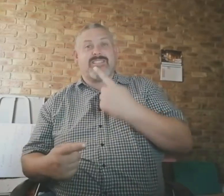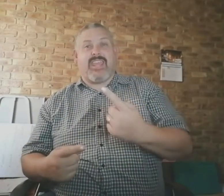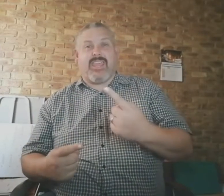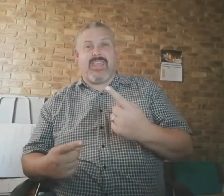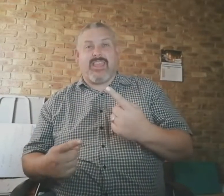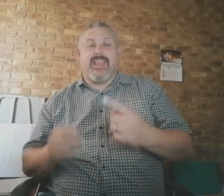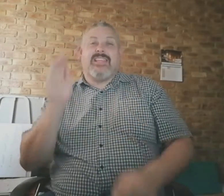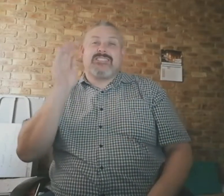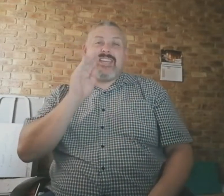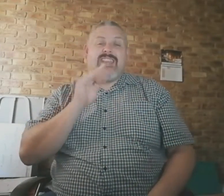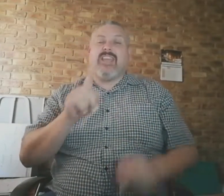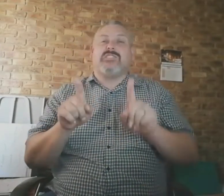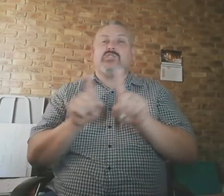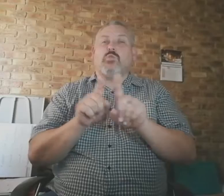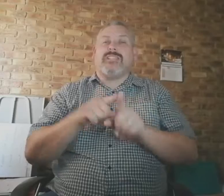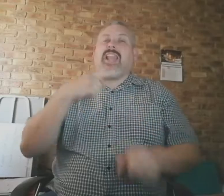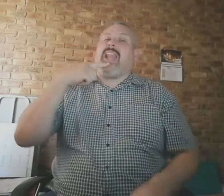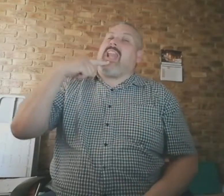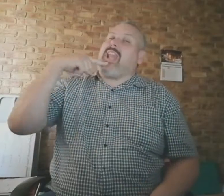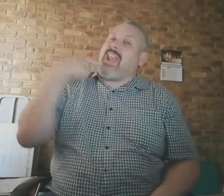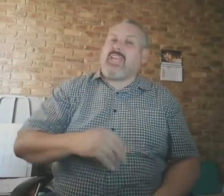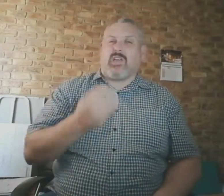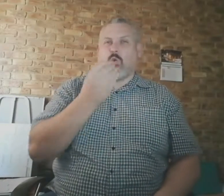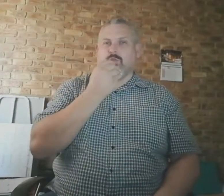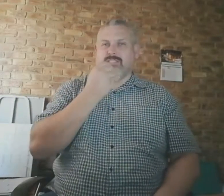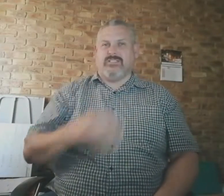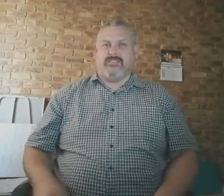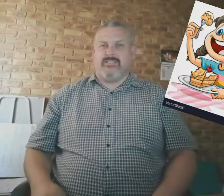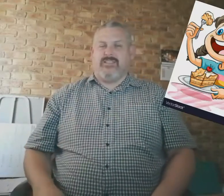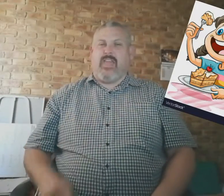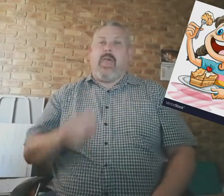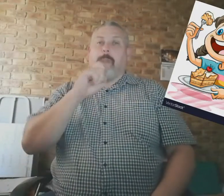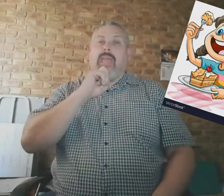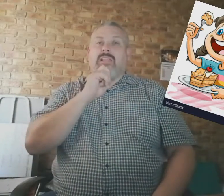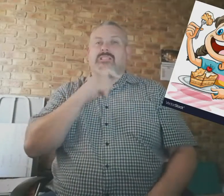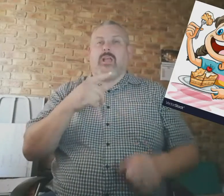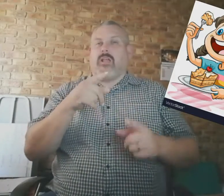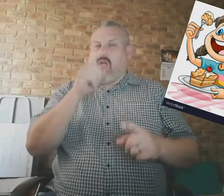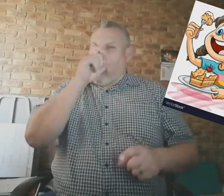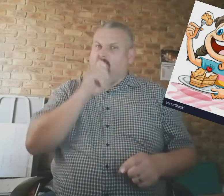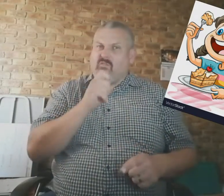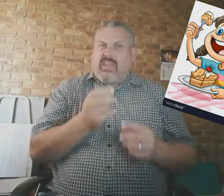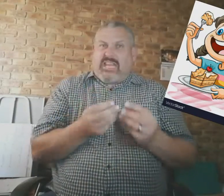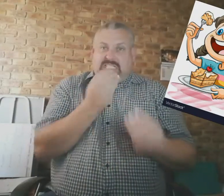sê, Kinde is soos lekke koos. Mense houd af van